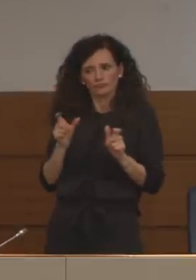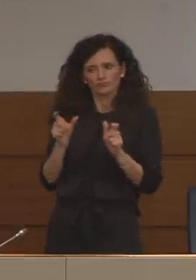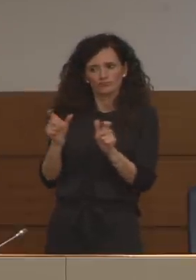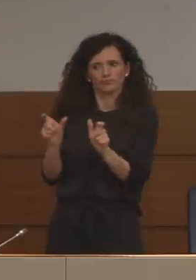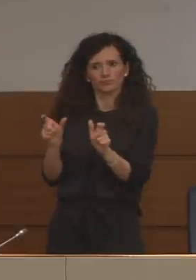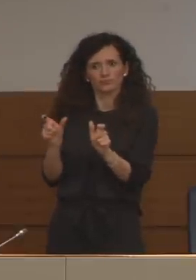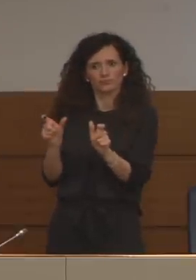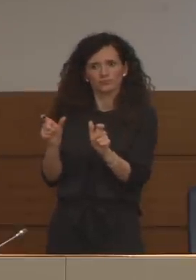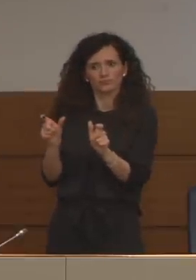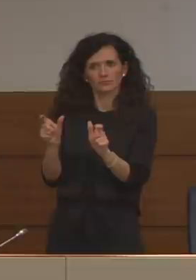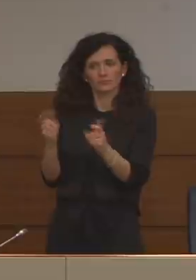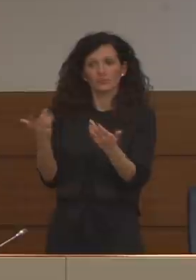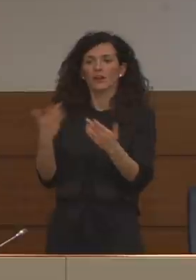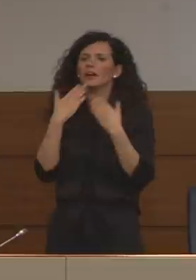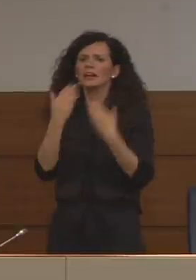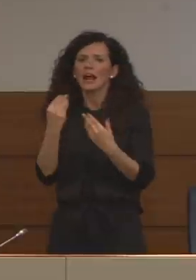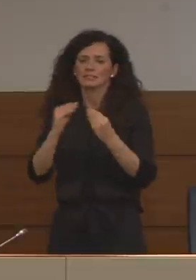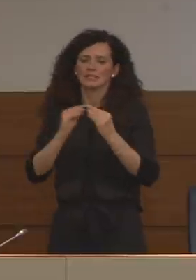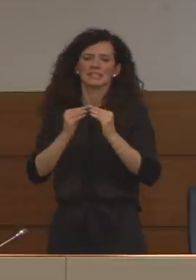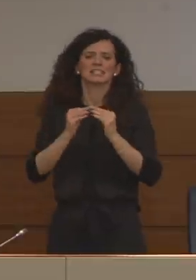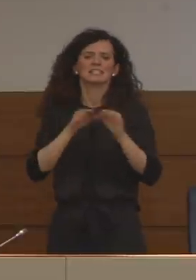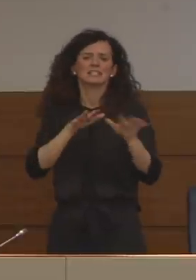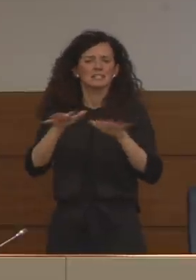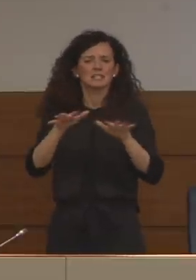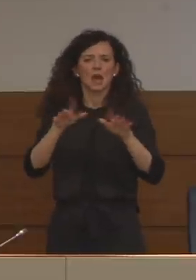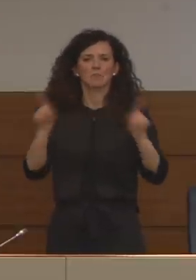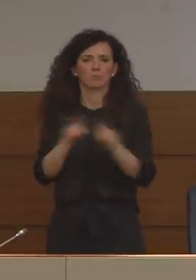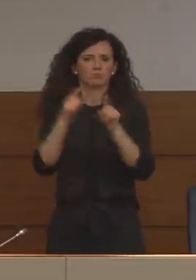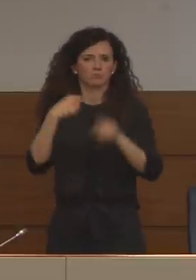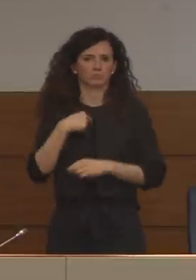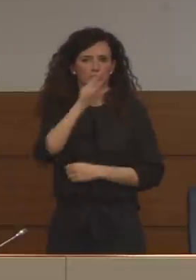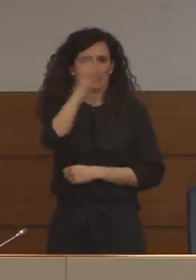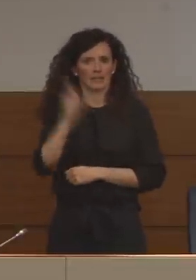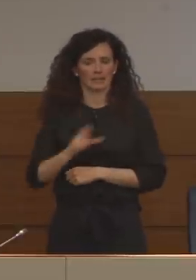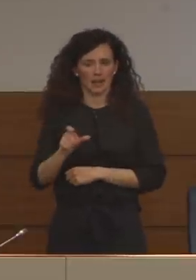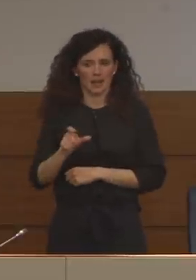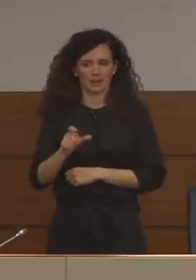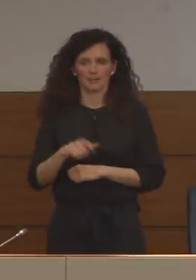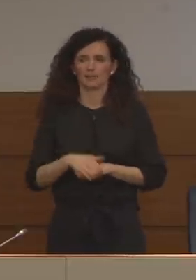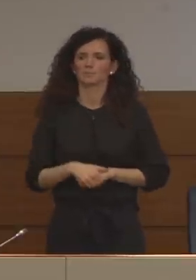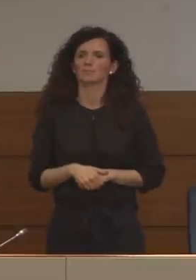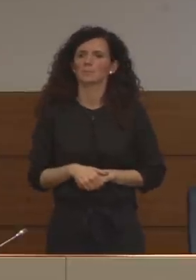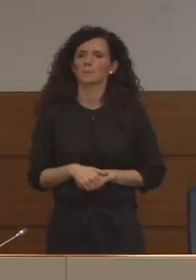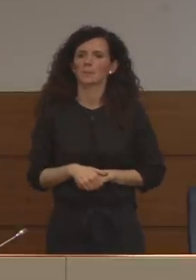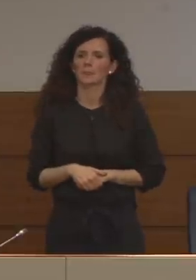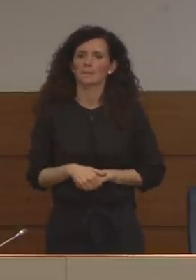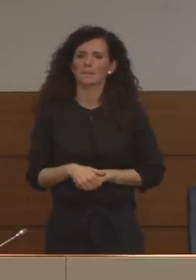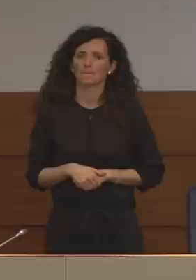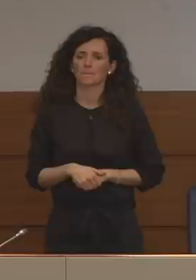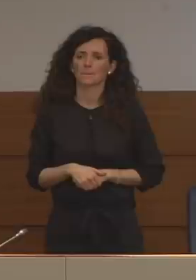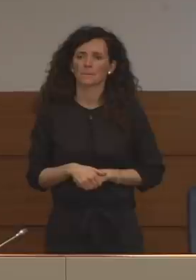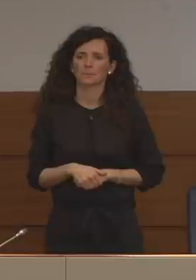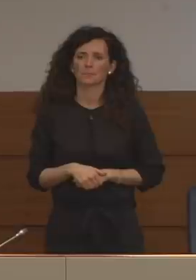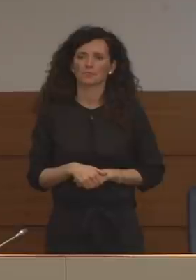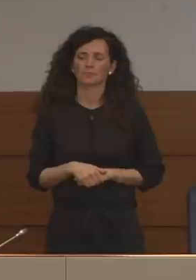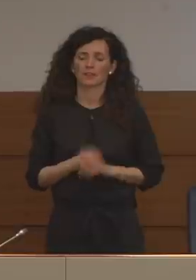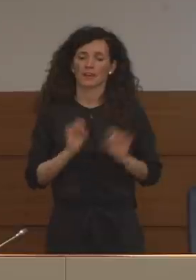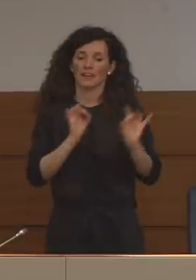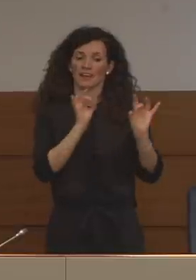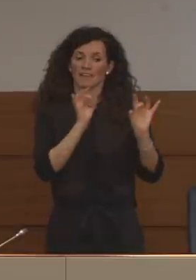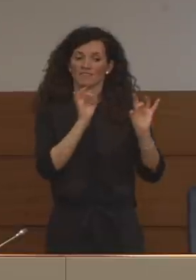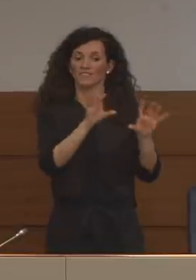un sistema come il nostro che il virus poi possa di